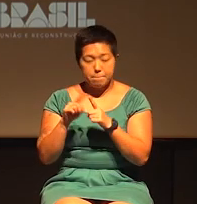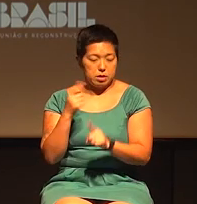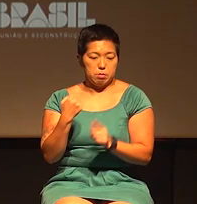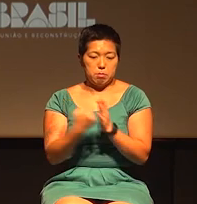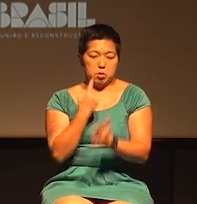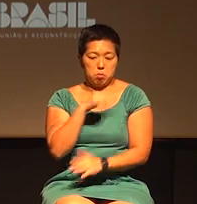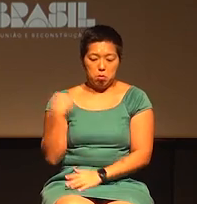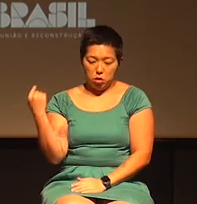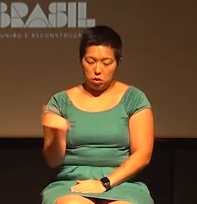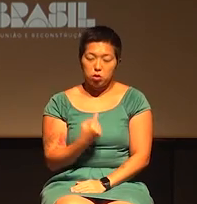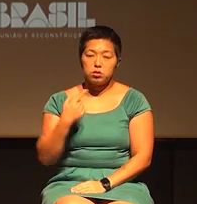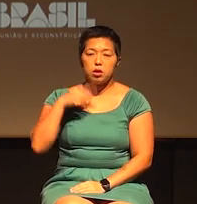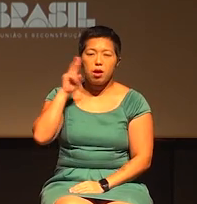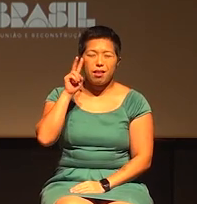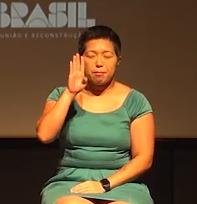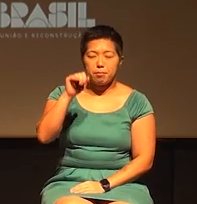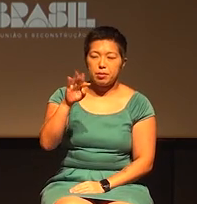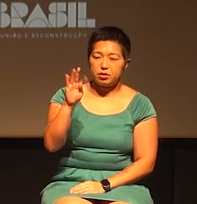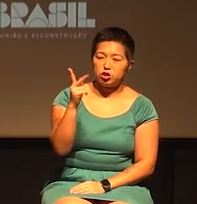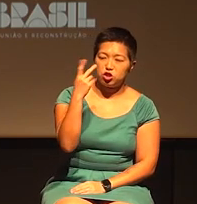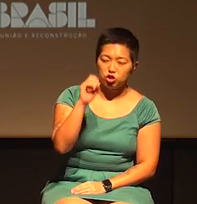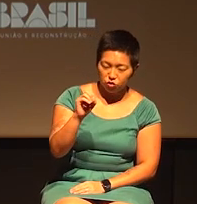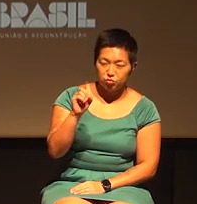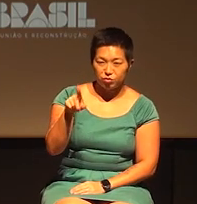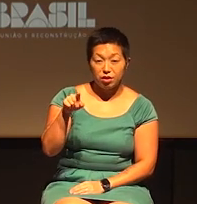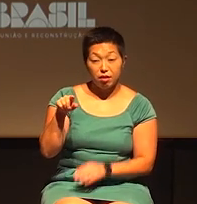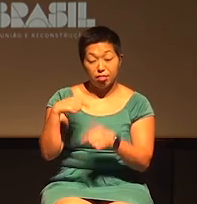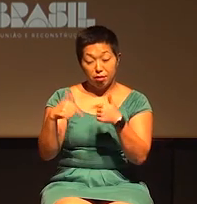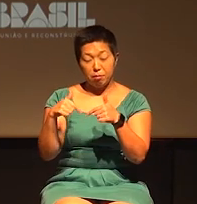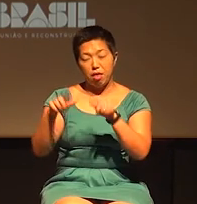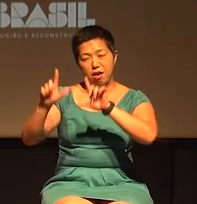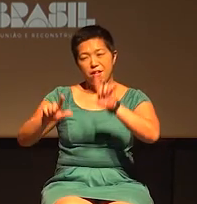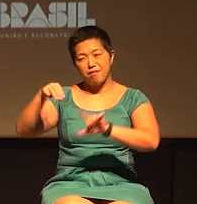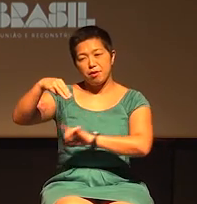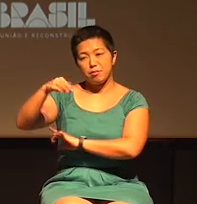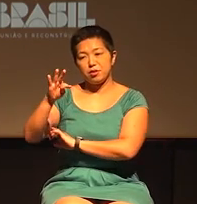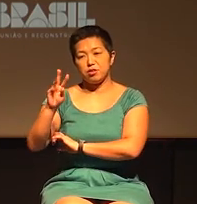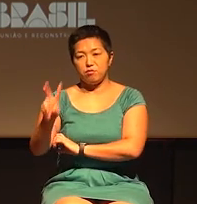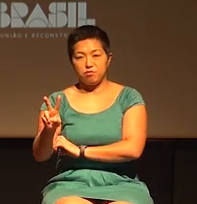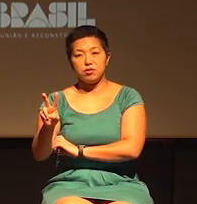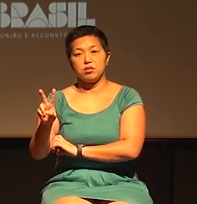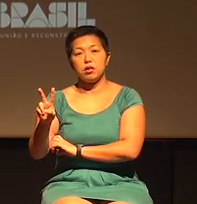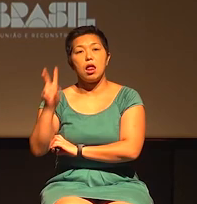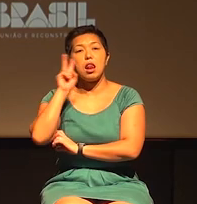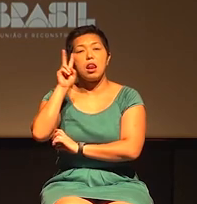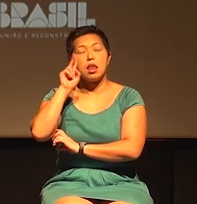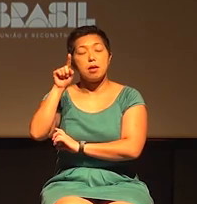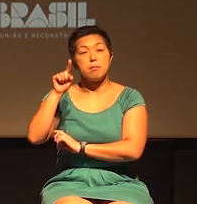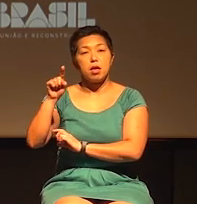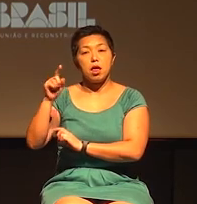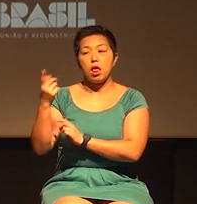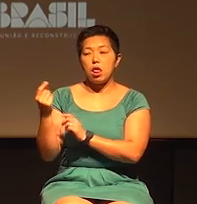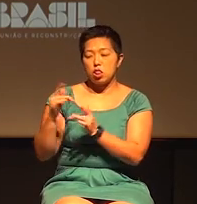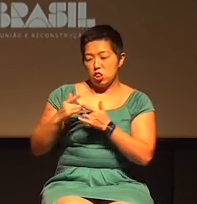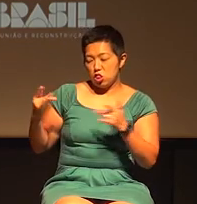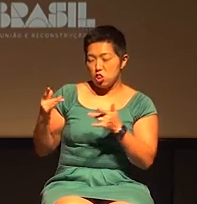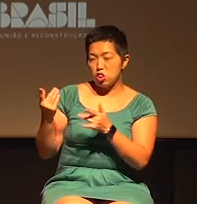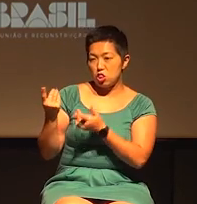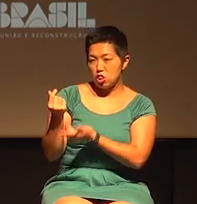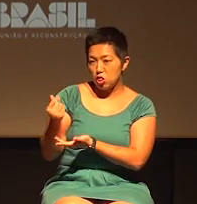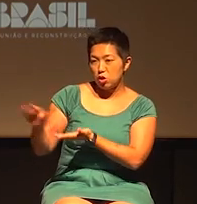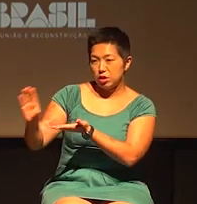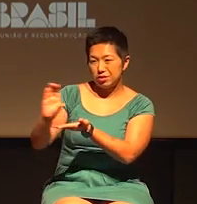nós assim eu lembro do Betinho lá eu tava na MTV E aí Descobriram que uma parte do dinheiro que ia para doação do Betinho vinha do